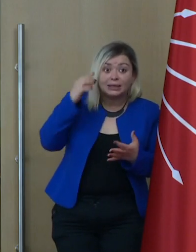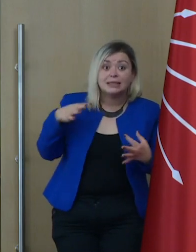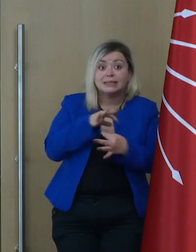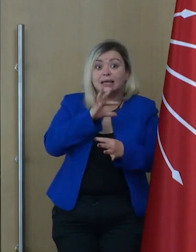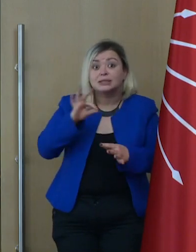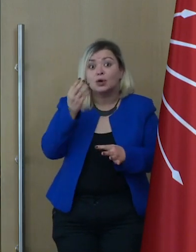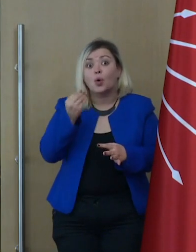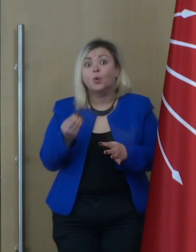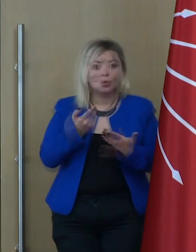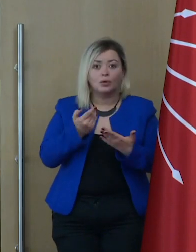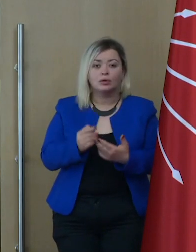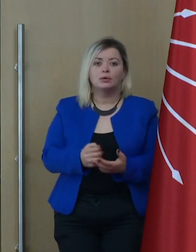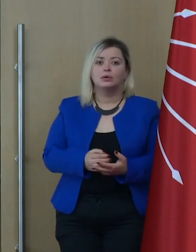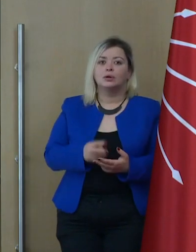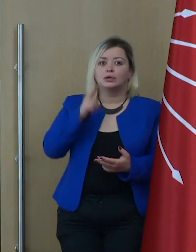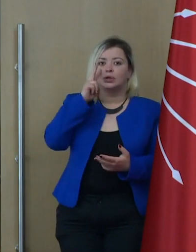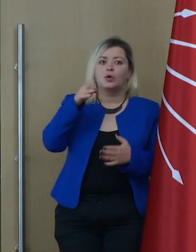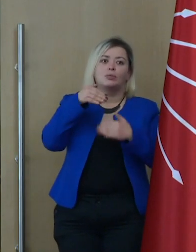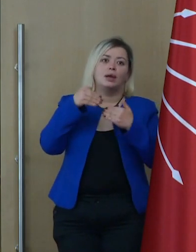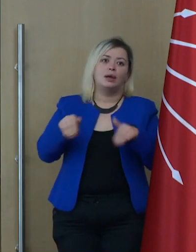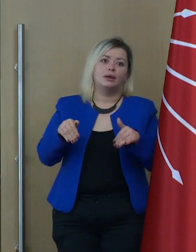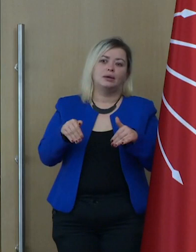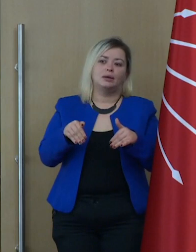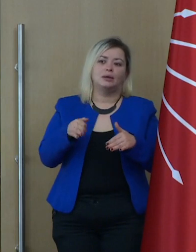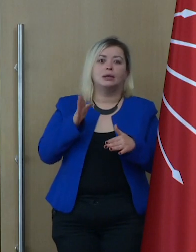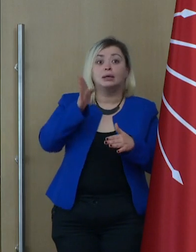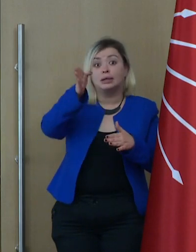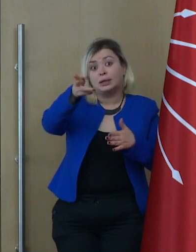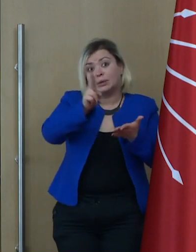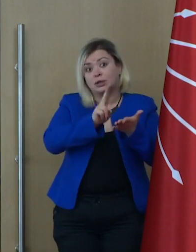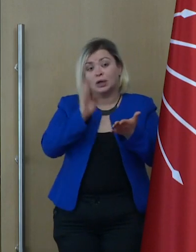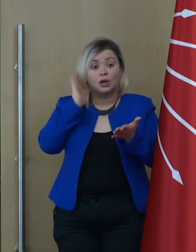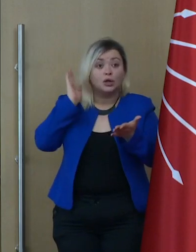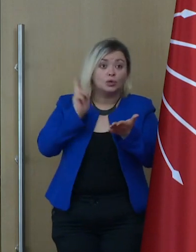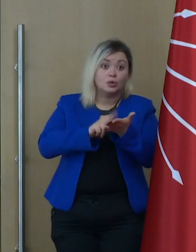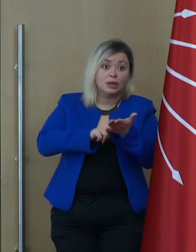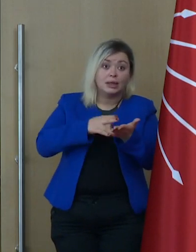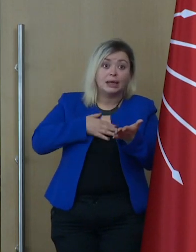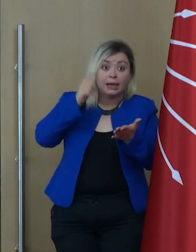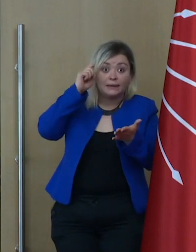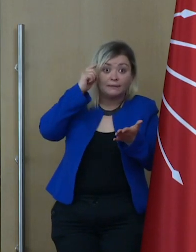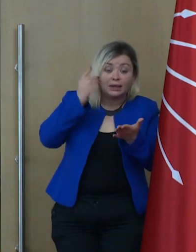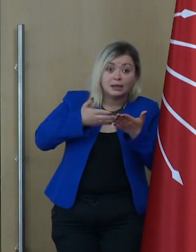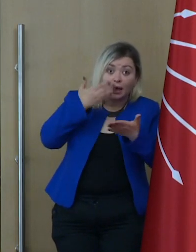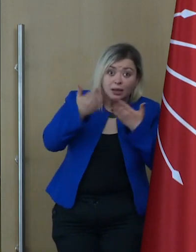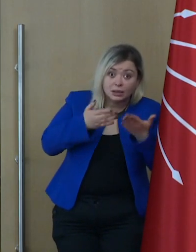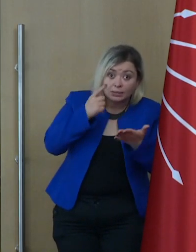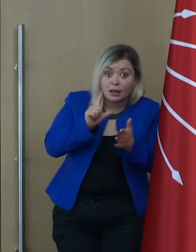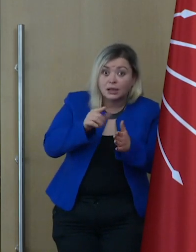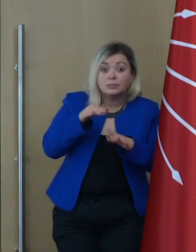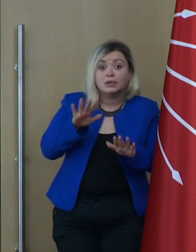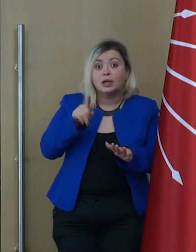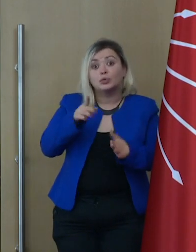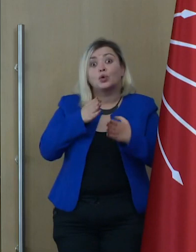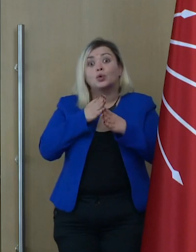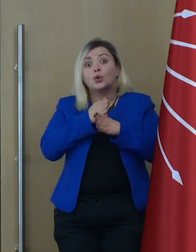olarak da değerlendirdi. Doğrudur. Görme engelli pekala gidebilir. Notere kendi iradesini beyan edebilir. Şahide gerek yok.